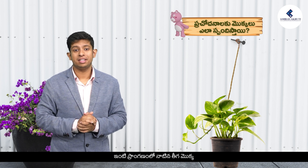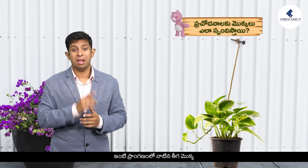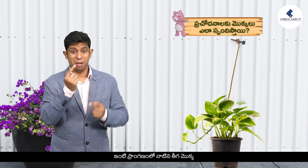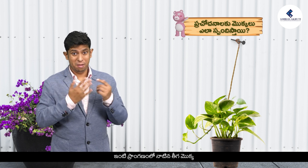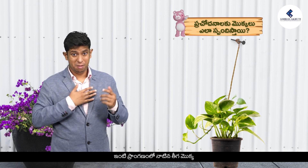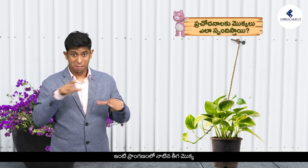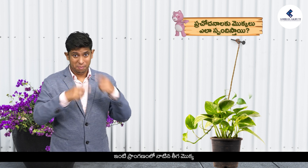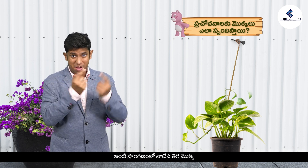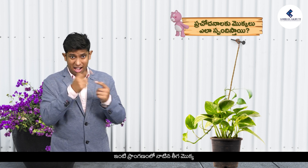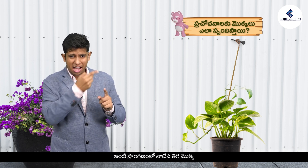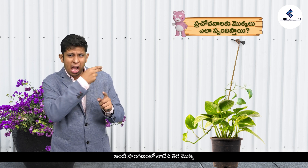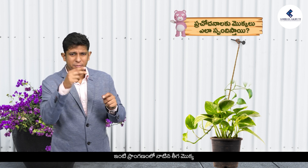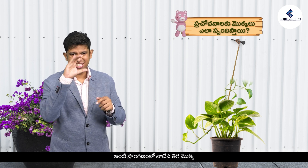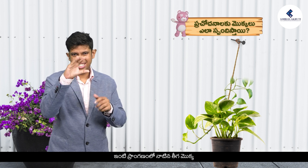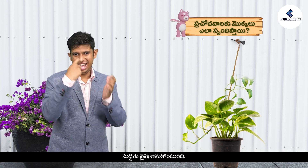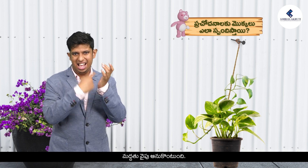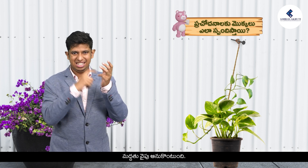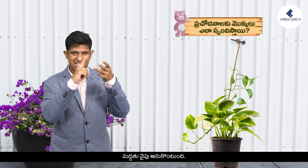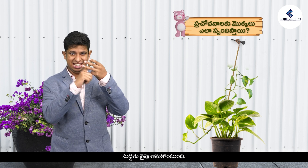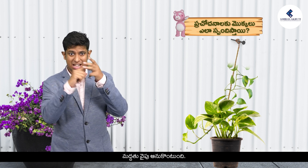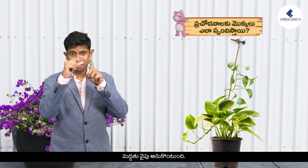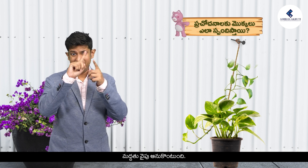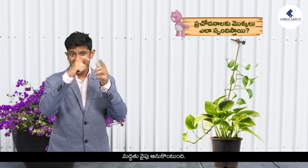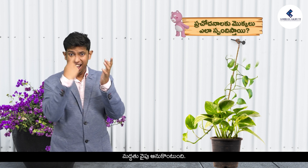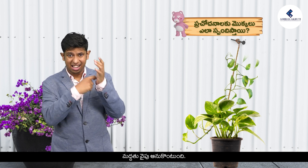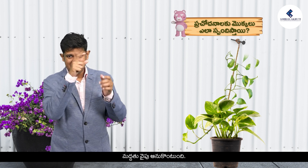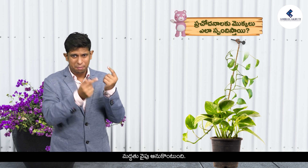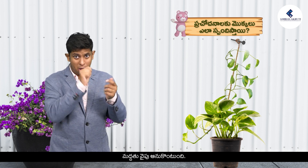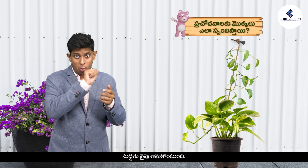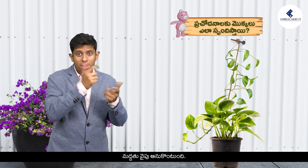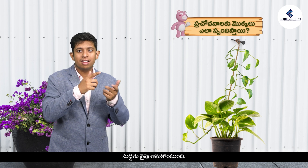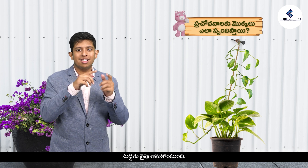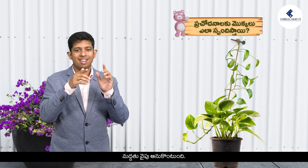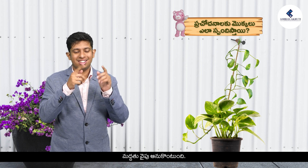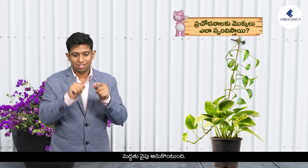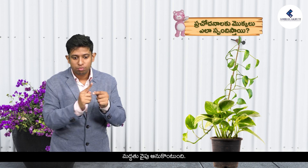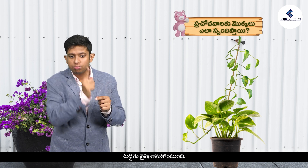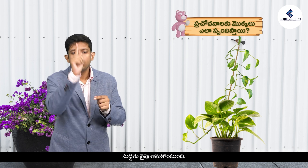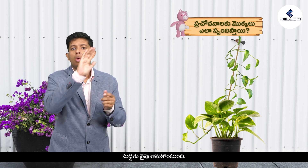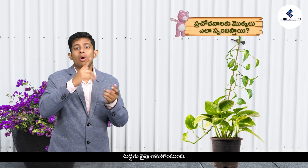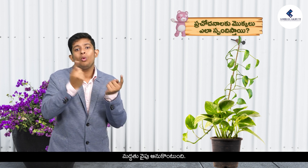ఇంటి ప్రాంగణంలో నాటిన తీగ మొక్క మద్దతు వైపు ఆనుకుంటుంది.